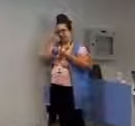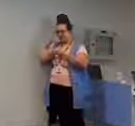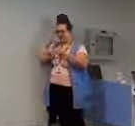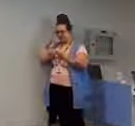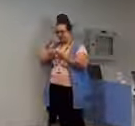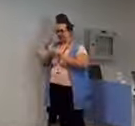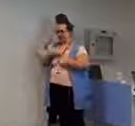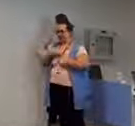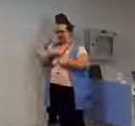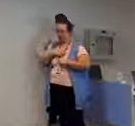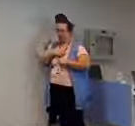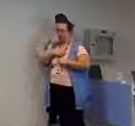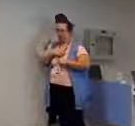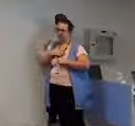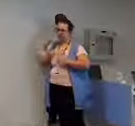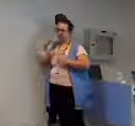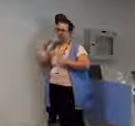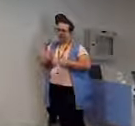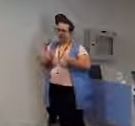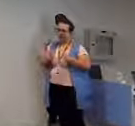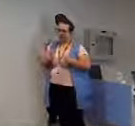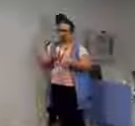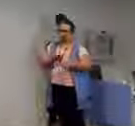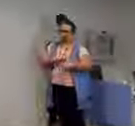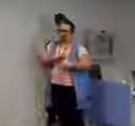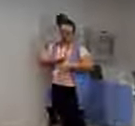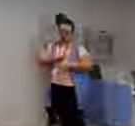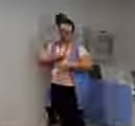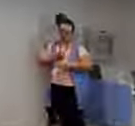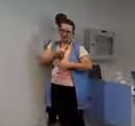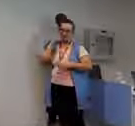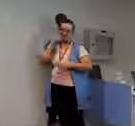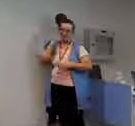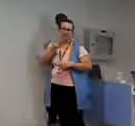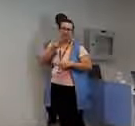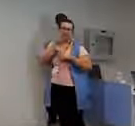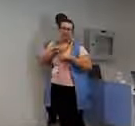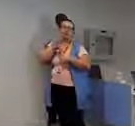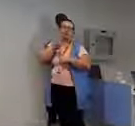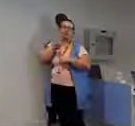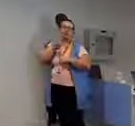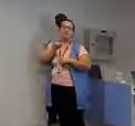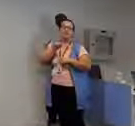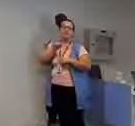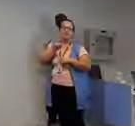estou sequenciando o meu processo para que esse problema não tivesse acontecido.